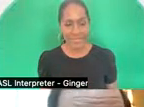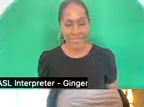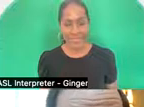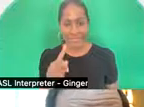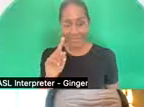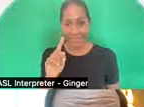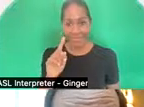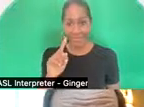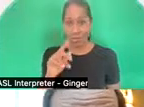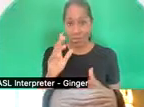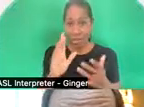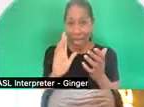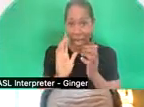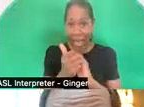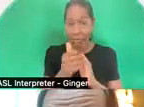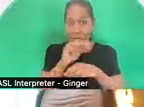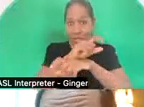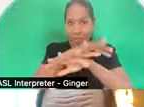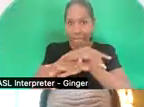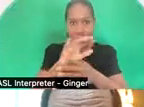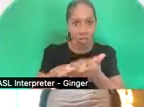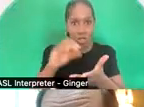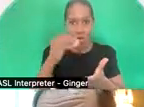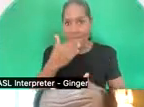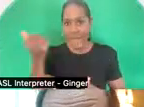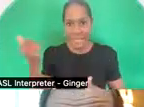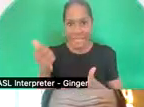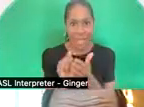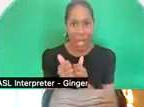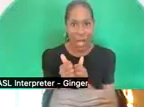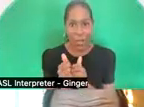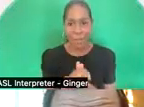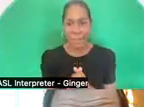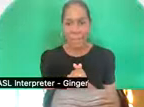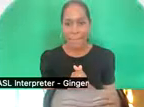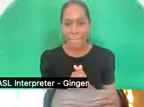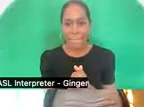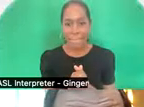muy bien entonces cómo aprenden mejor las arañas